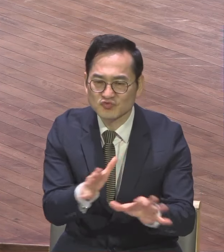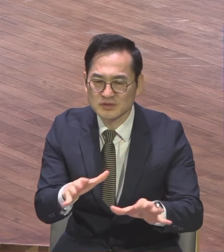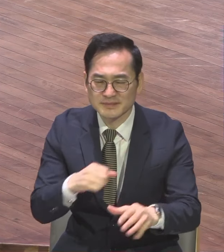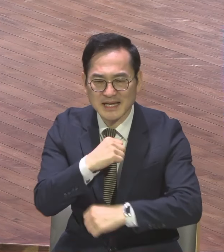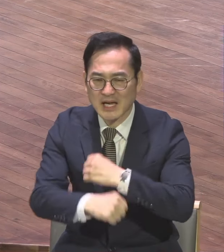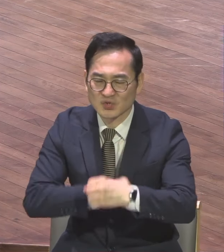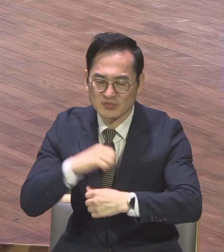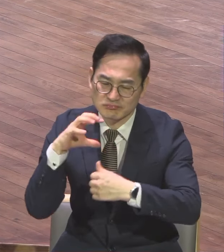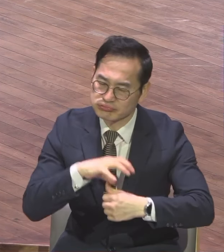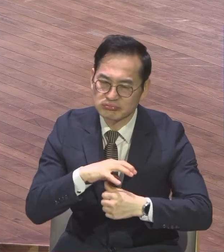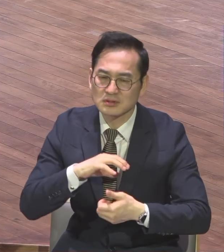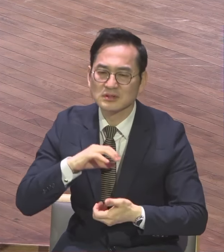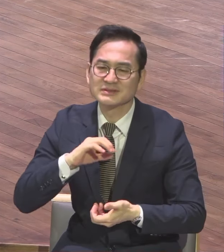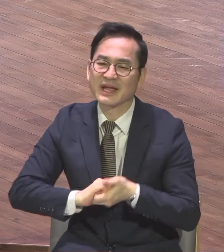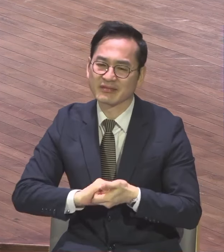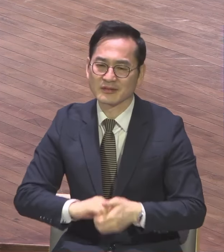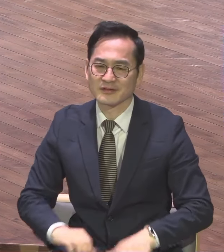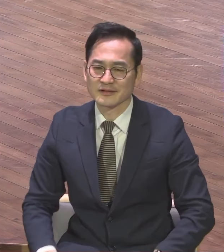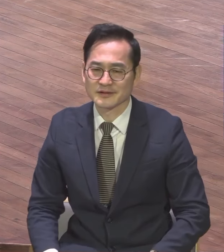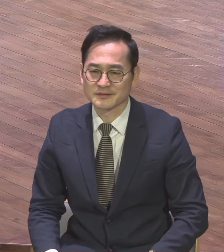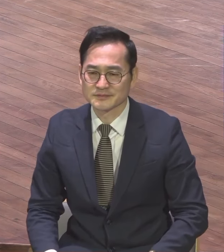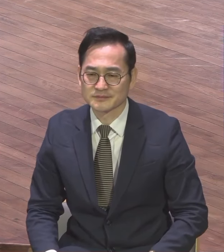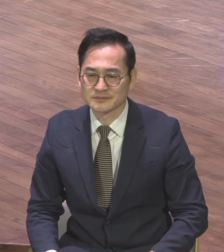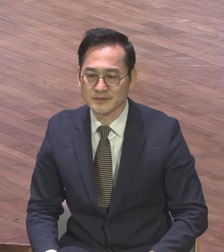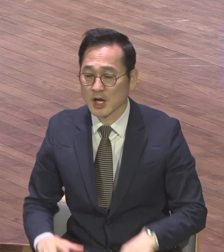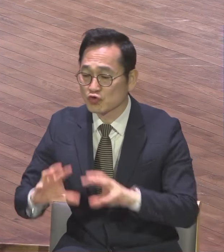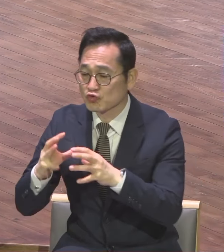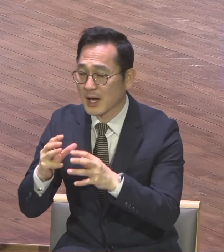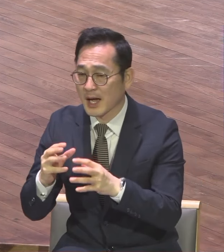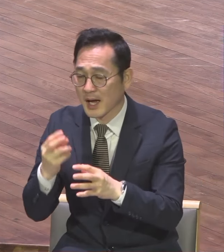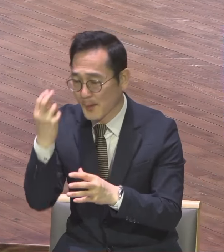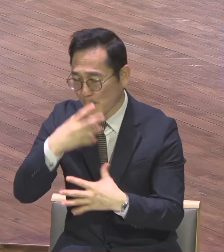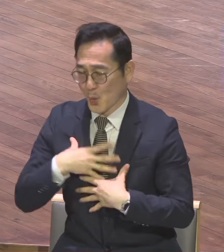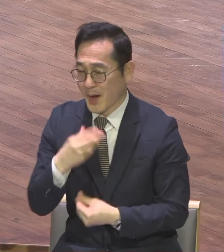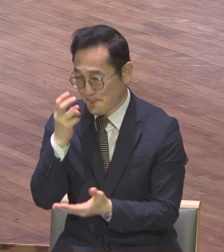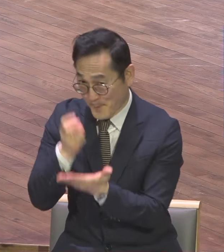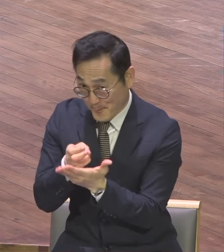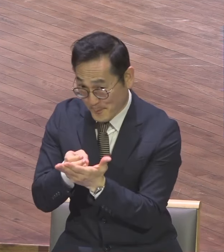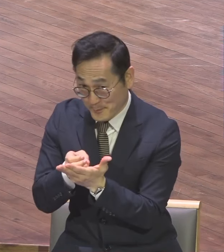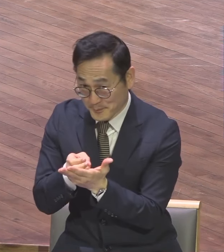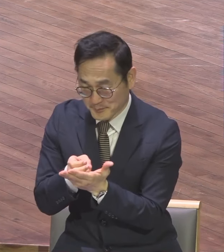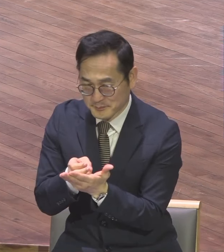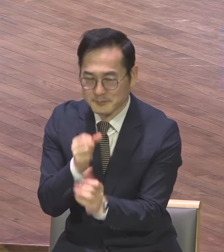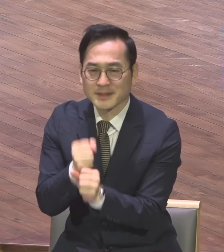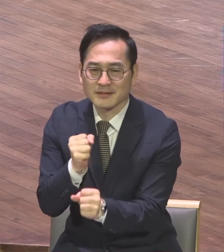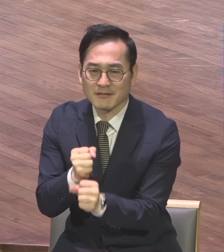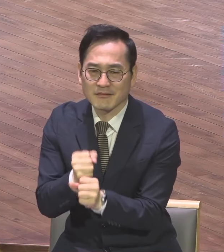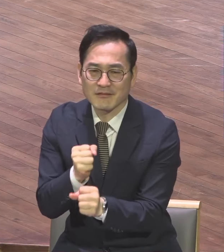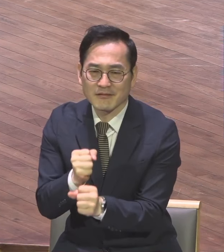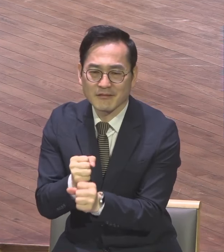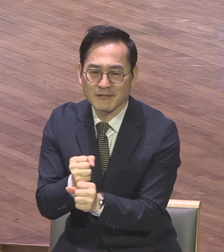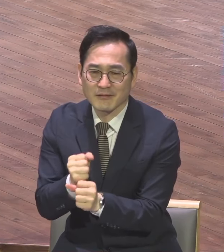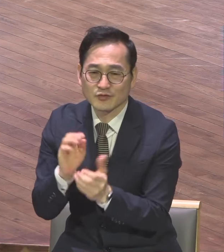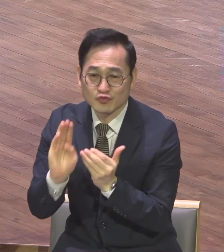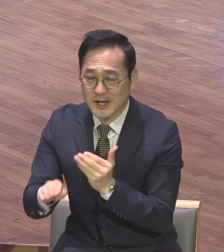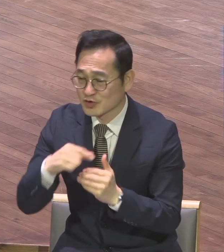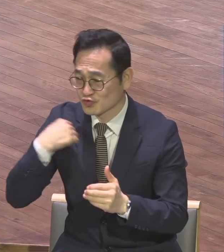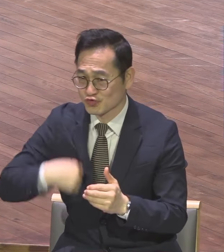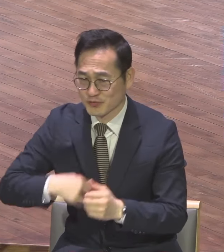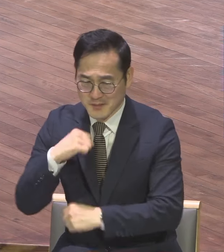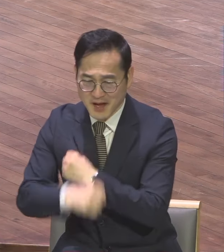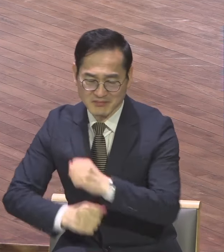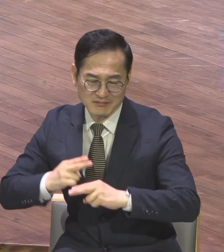2020년 강력한 국가보안법을 통과시켜가지고 거의 중국의 입맛대로 통치를